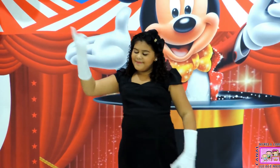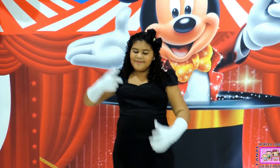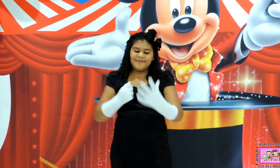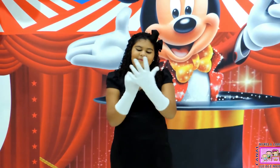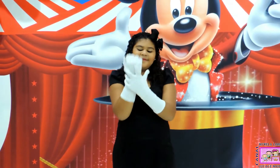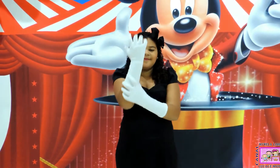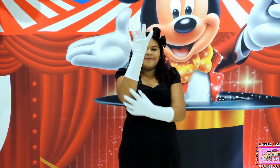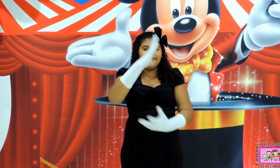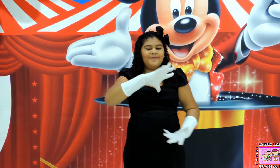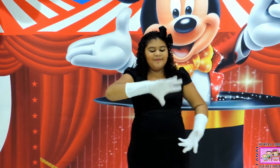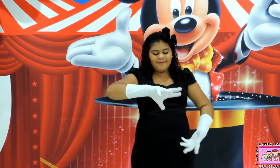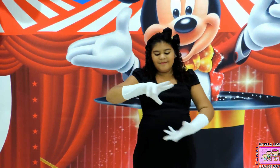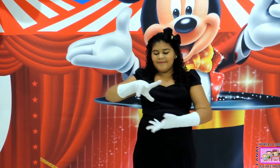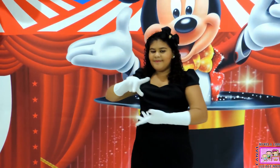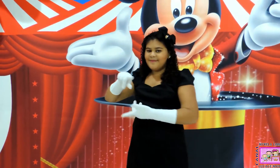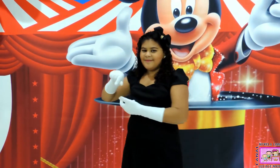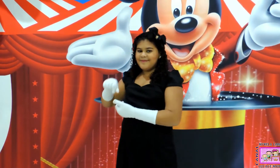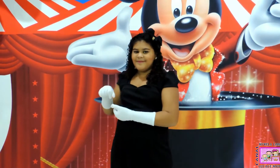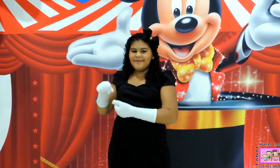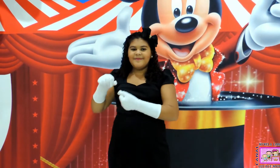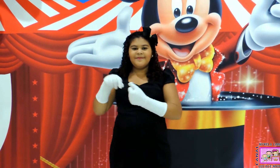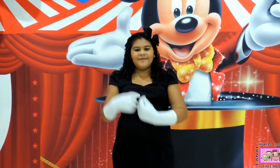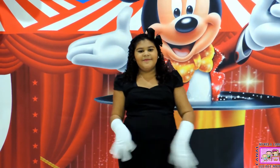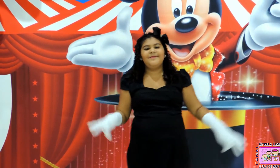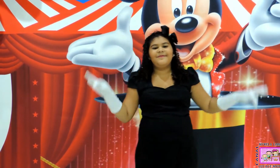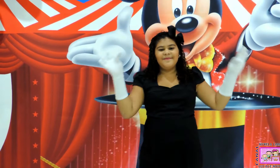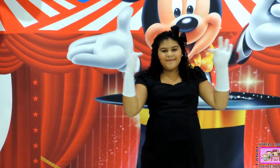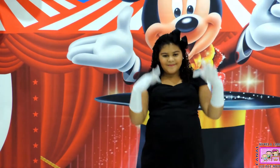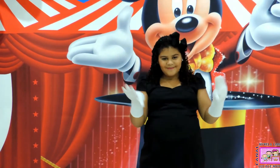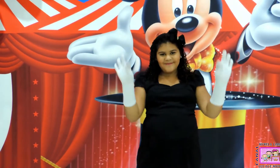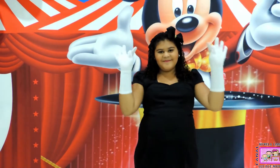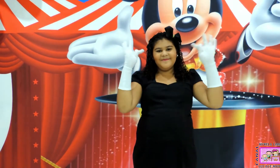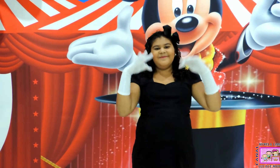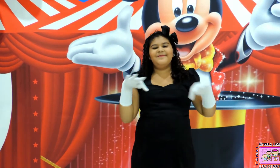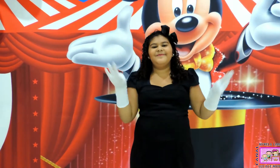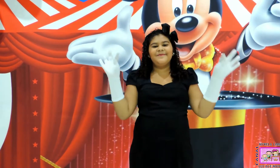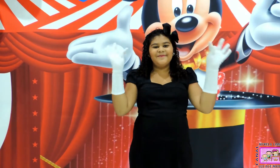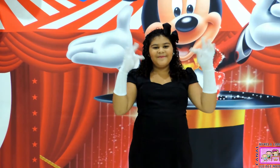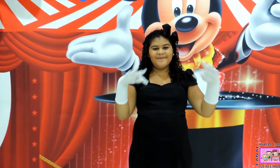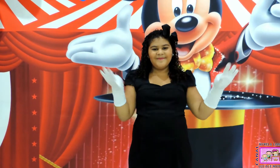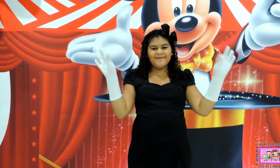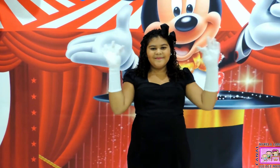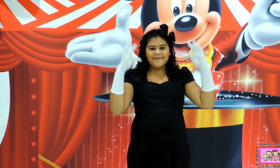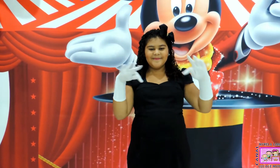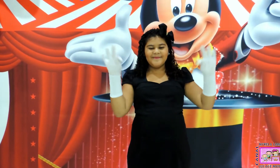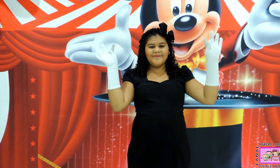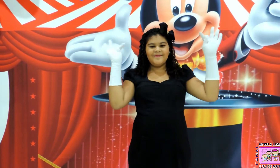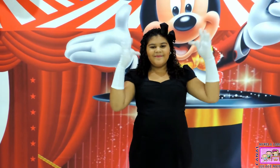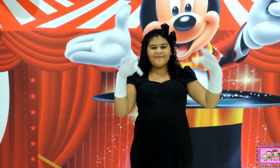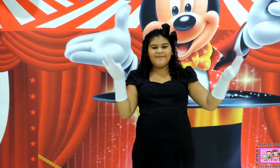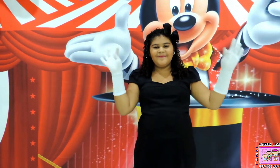Deus criou o mundo todo pra testemunhar